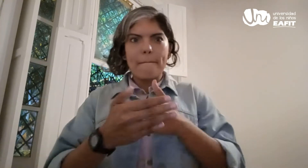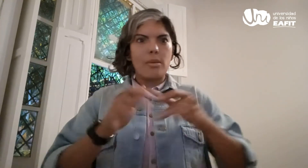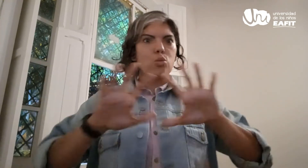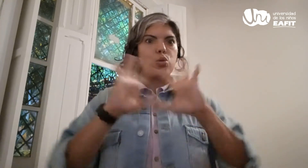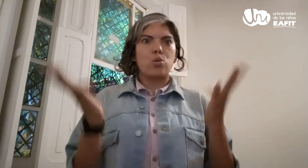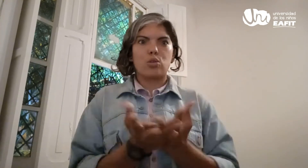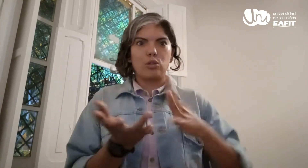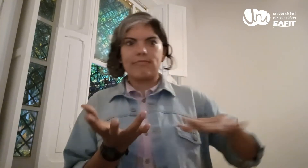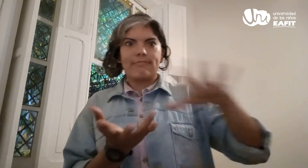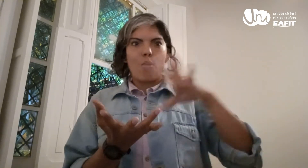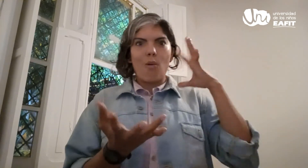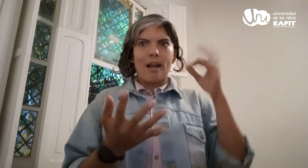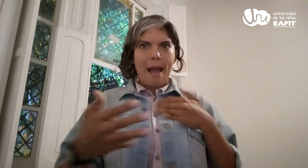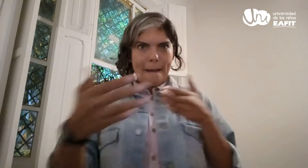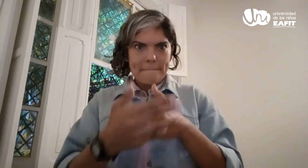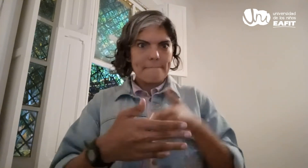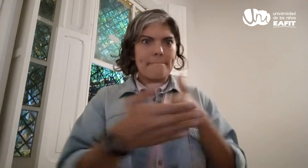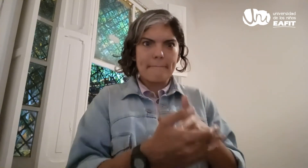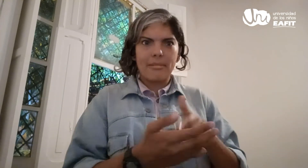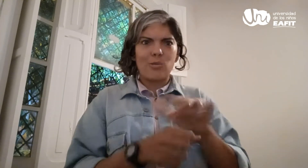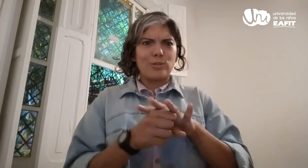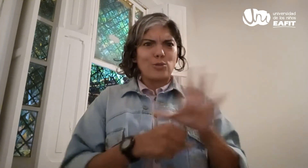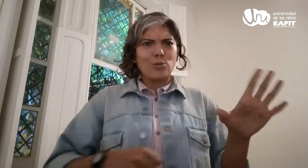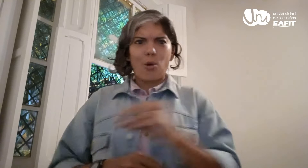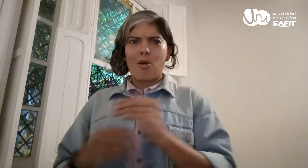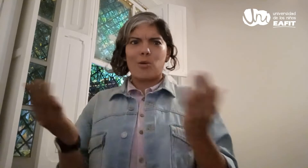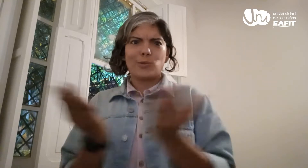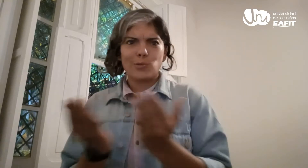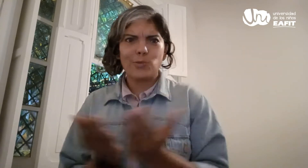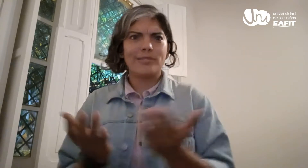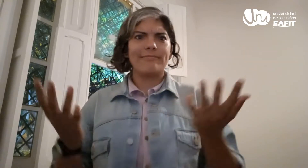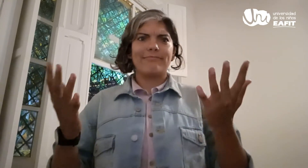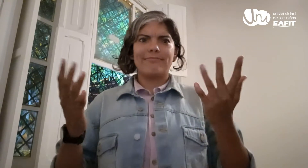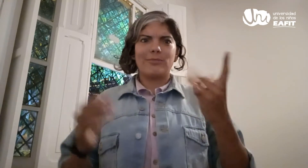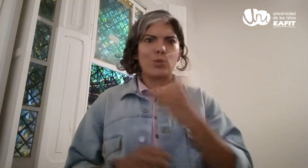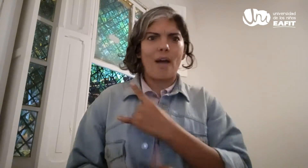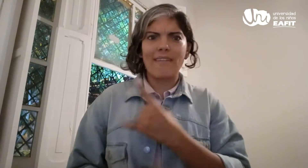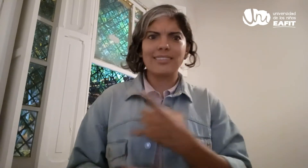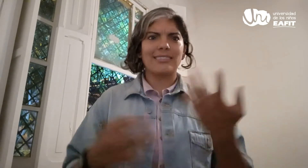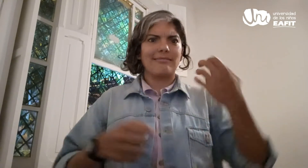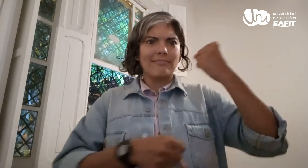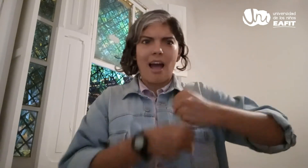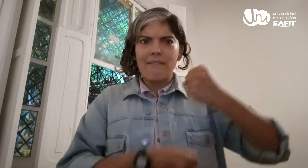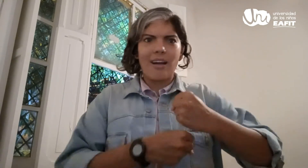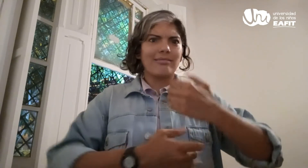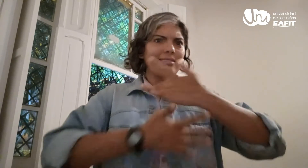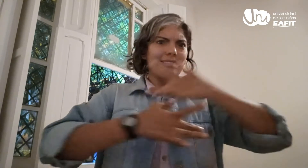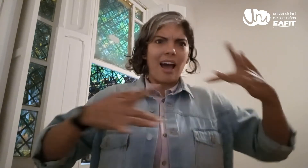barreras comunicativas y al no tenerla en diferentes contextos como la educación básica, en la educación superior, en lo laboral,